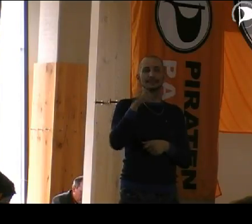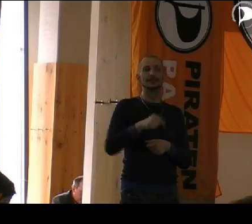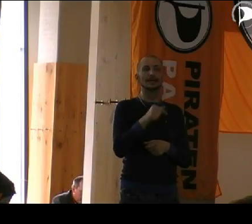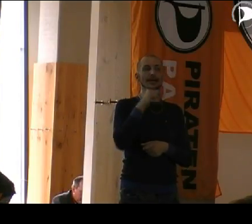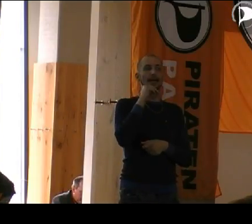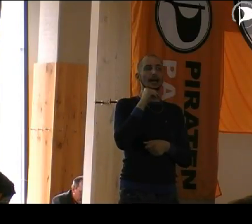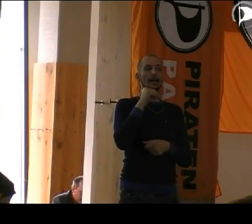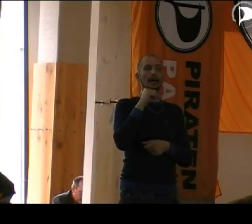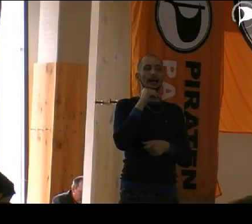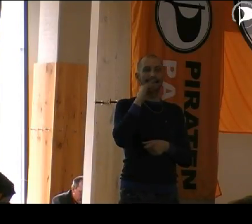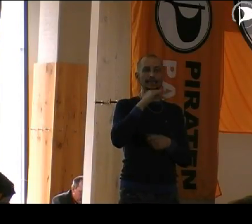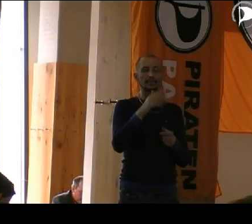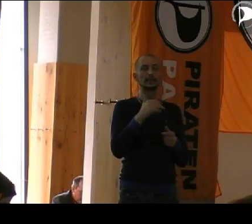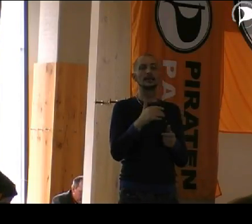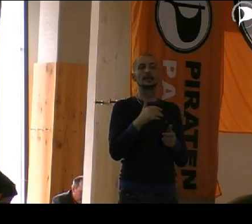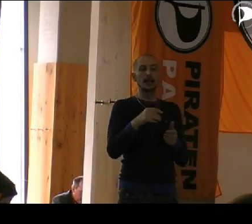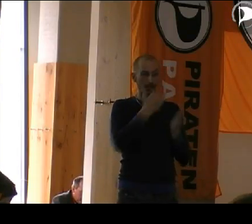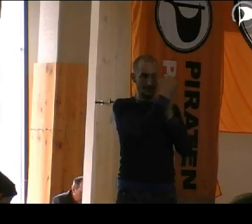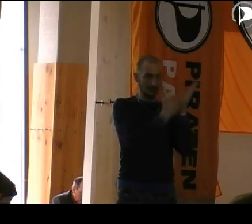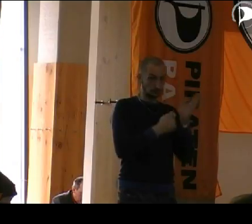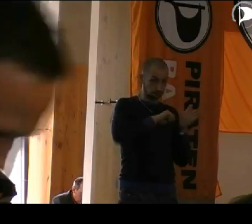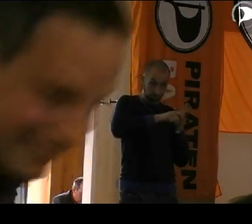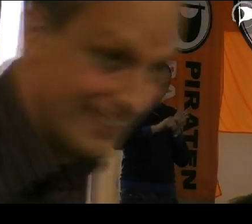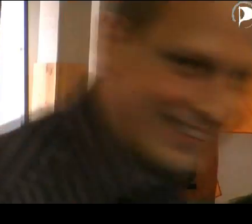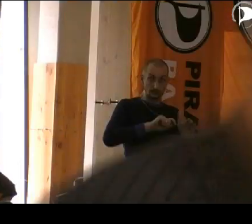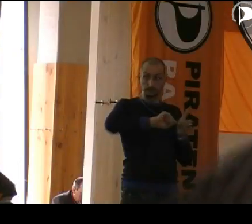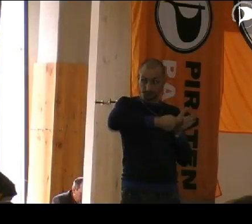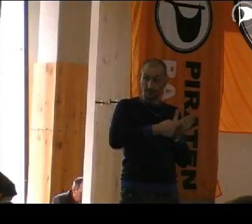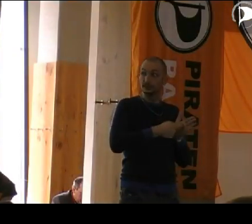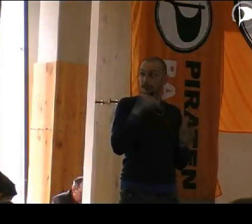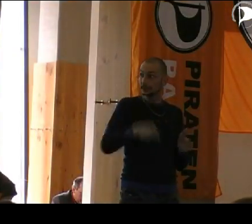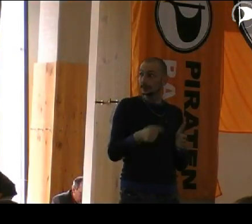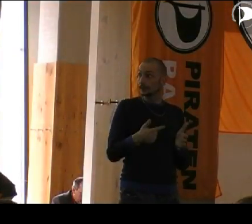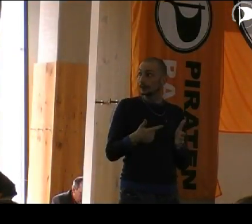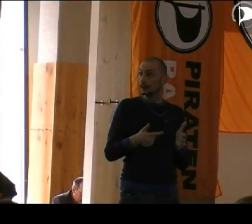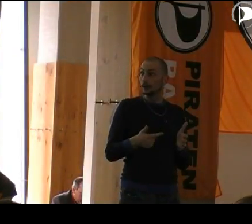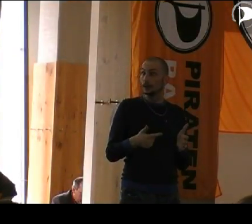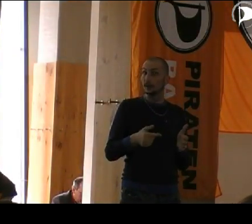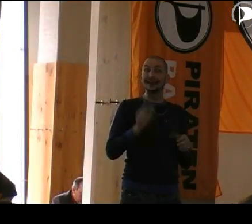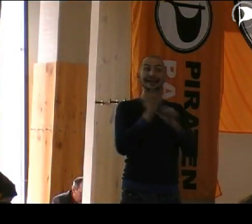liste betriebliche ergebnis und der erste finalist